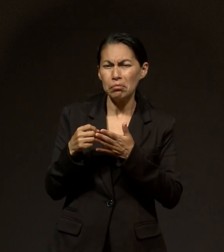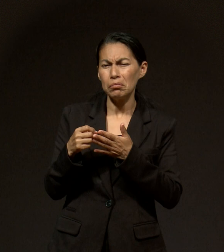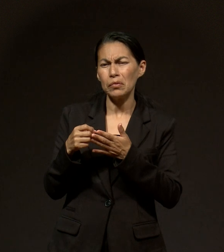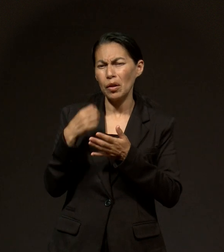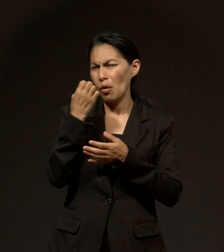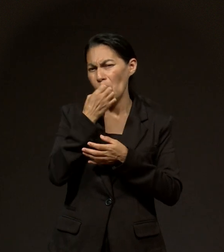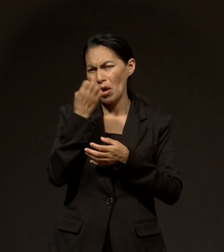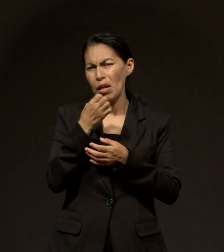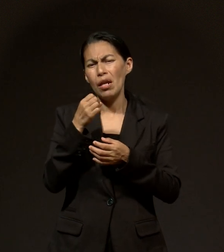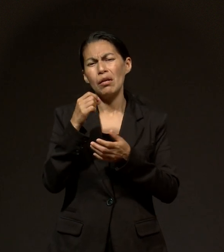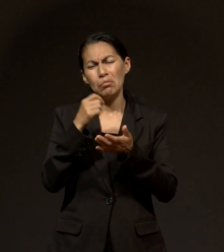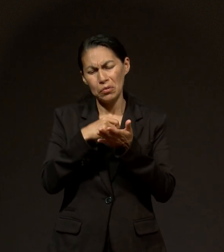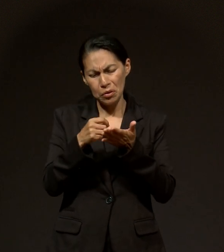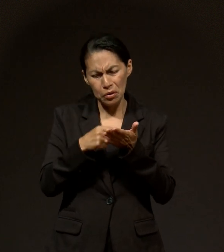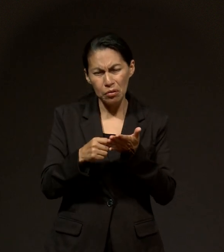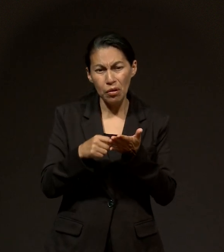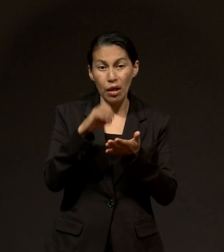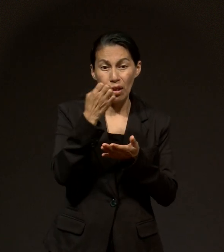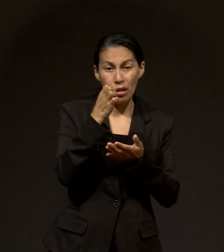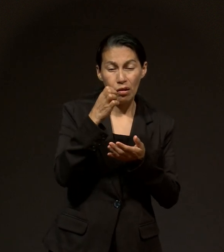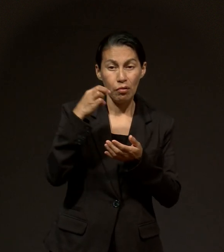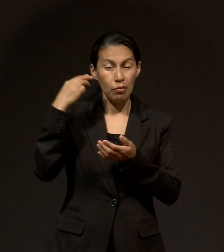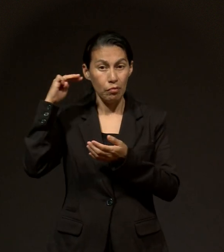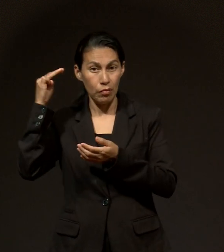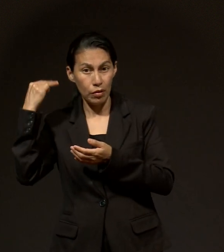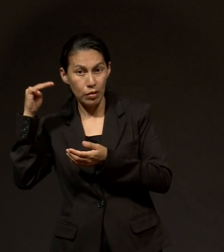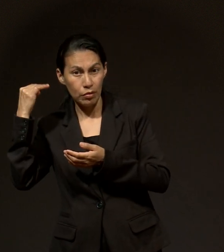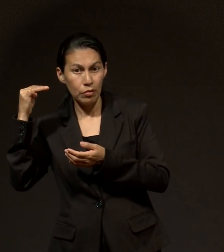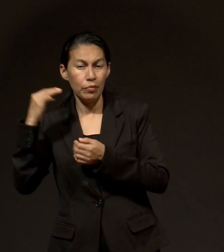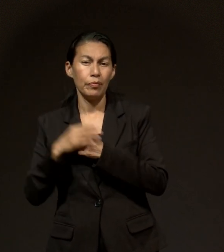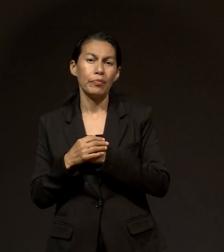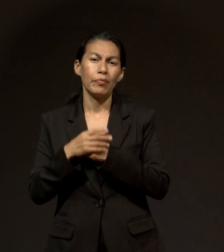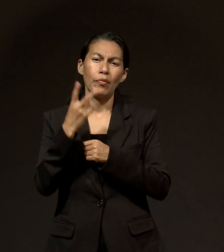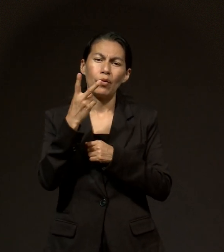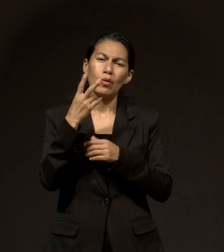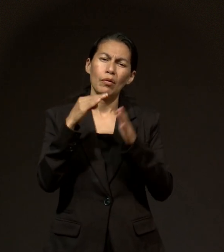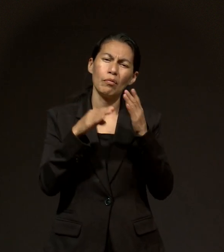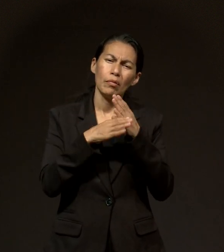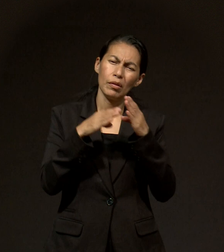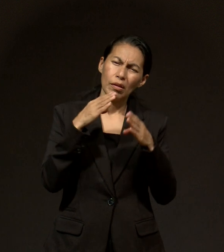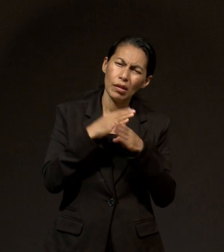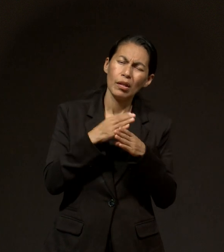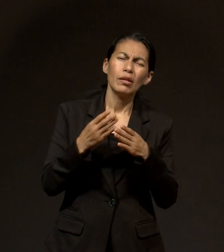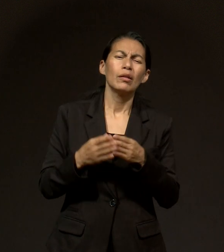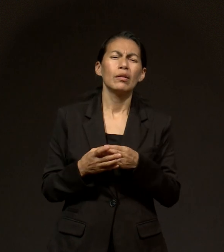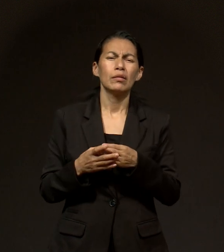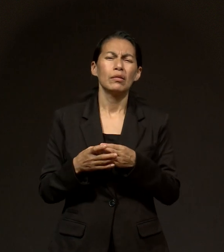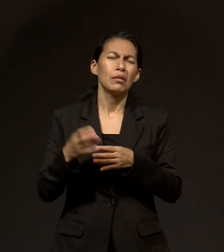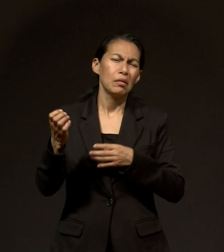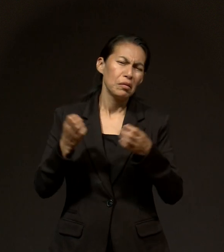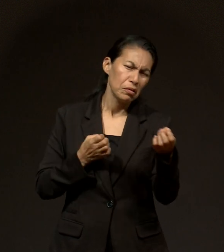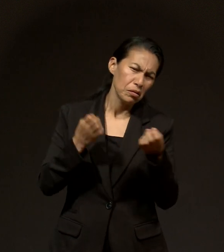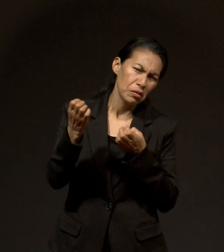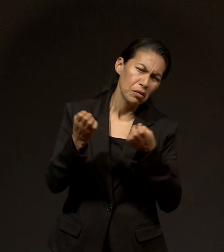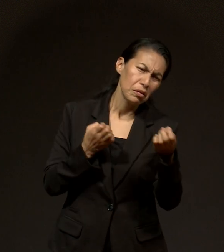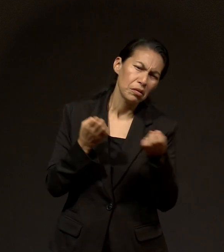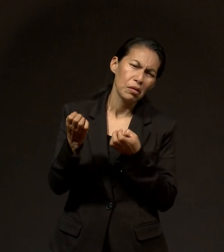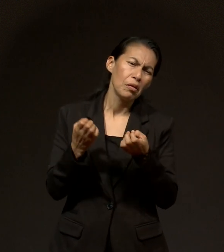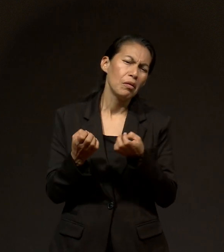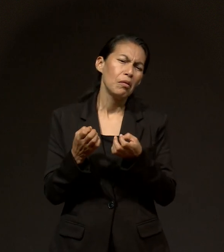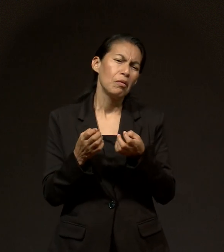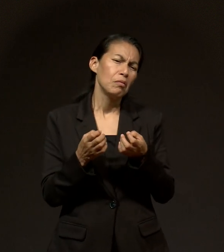cargando dos materias de enfermería. Esas dos materias, pues, son de relleno, como fin, captitud física.